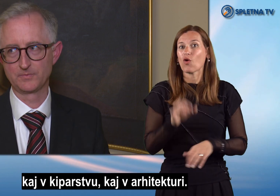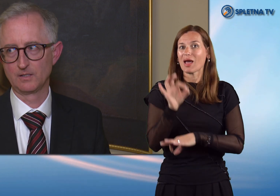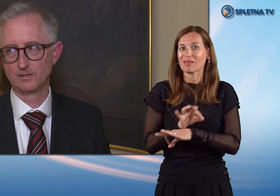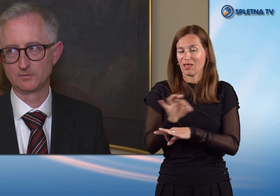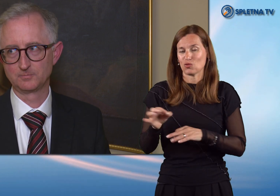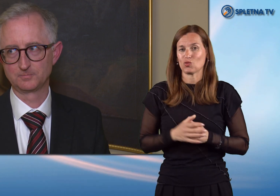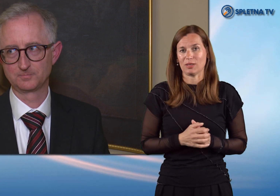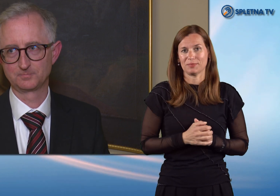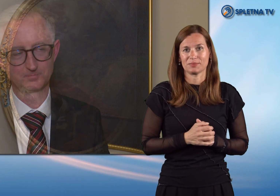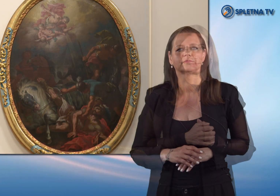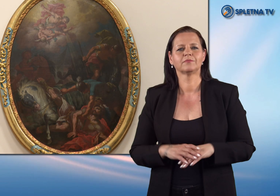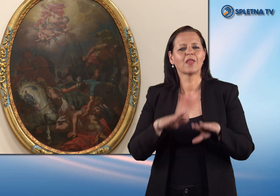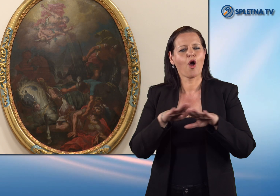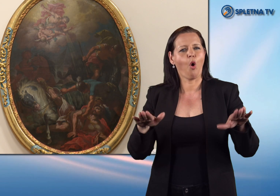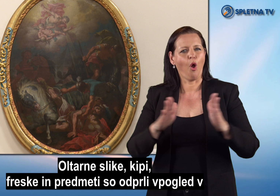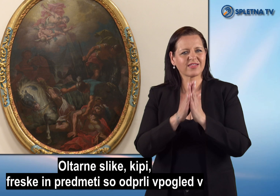arhitekturi.